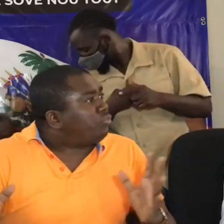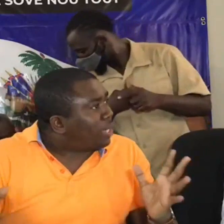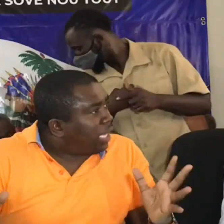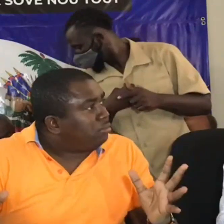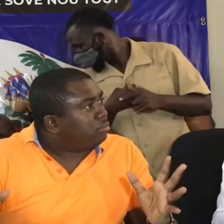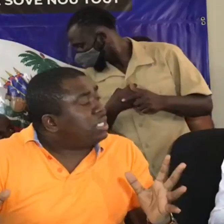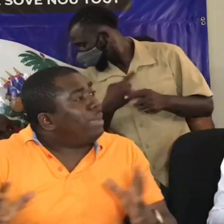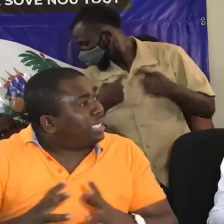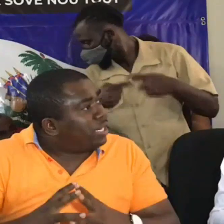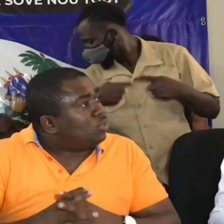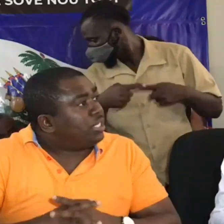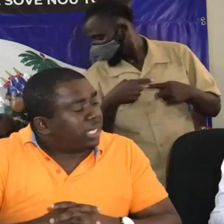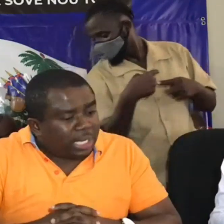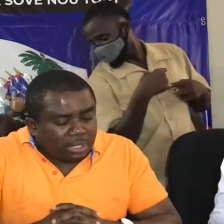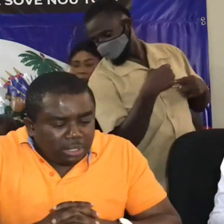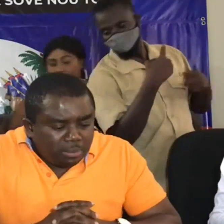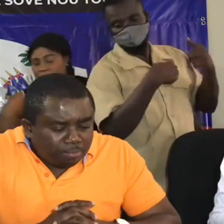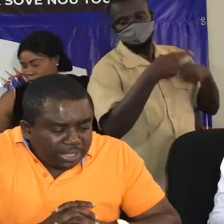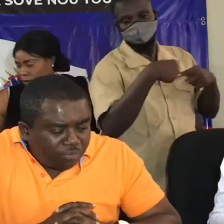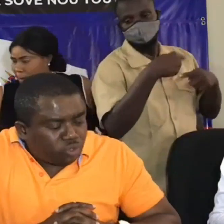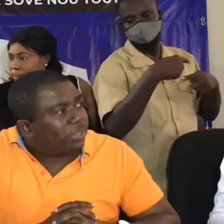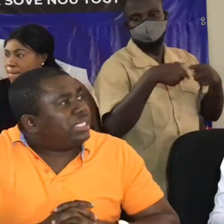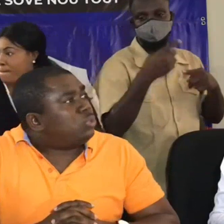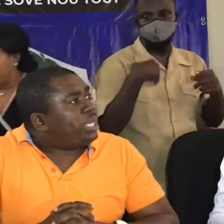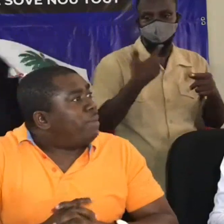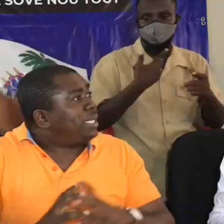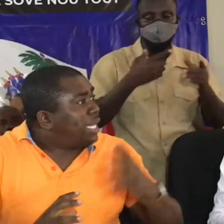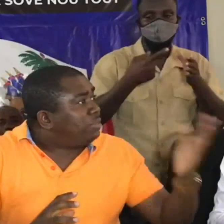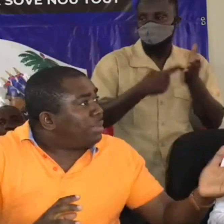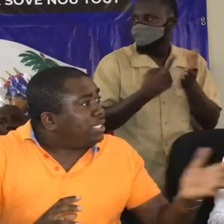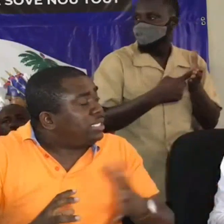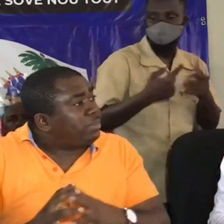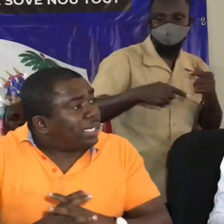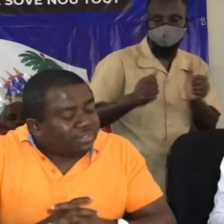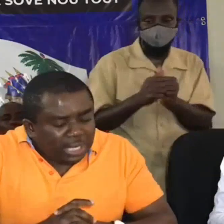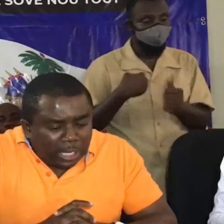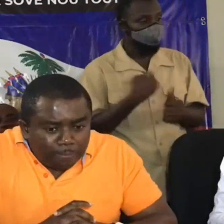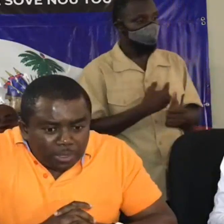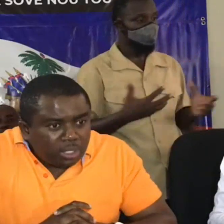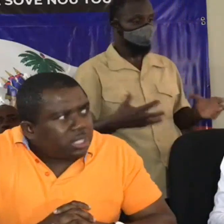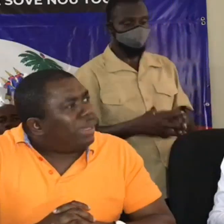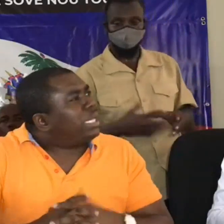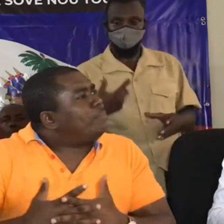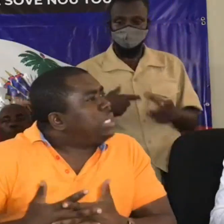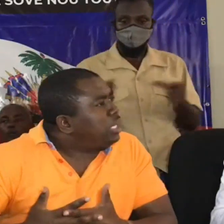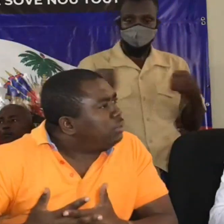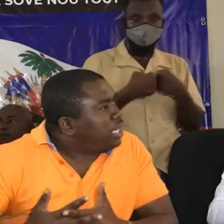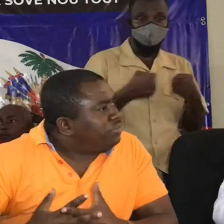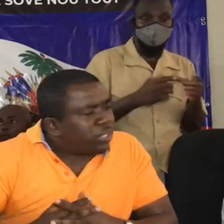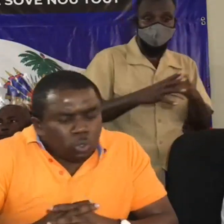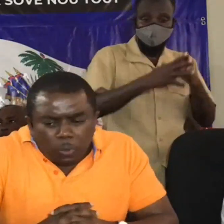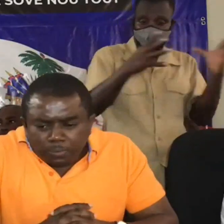tout avocat qui bataille dans le dossier ça. Je pense de façon particulière à M. Caleb Jean-Baptiste, qui va arriver là, qui bataille en